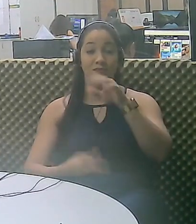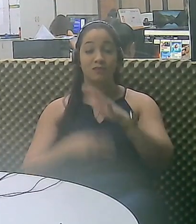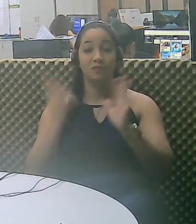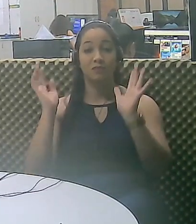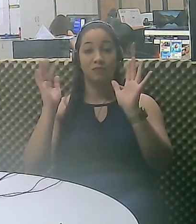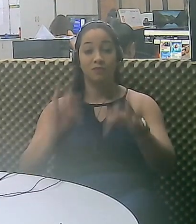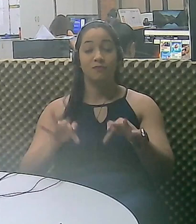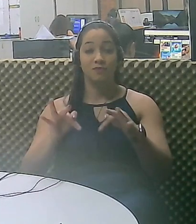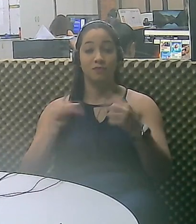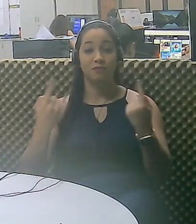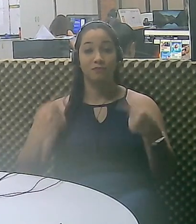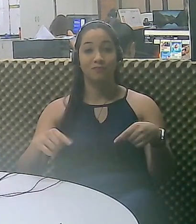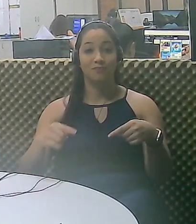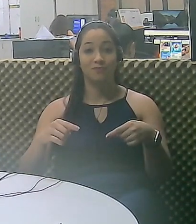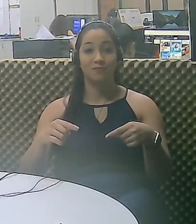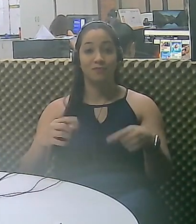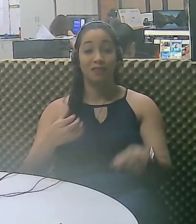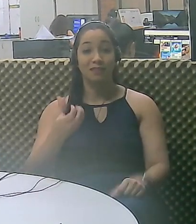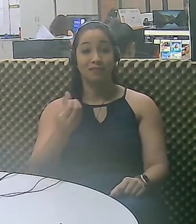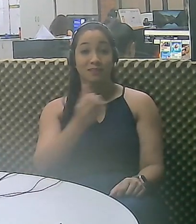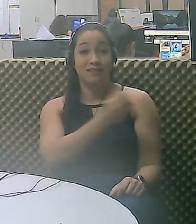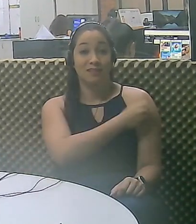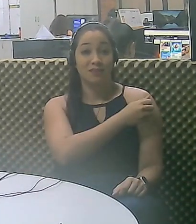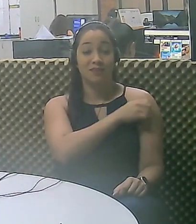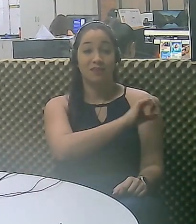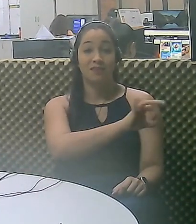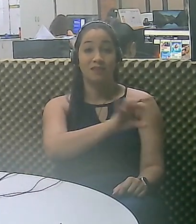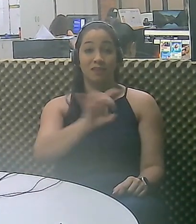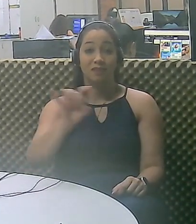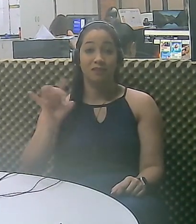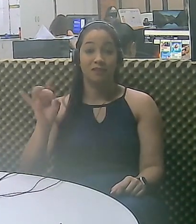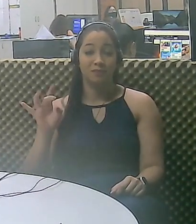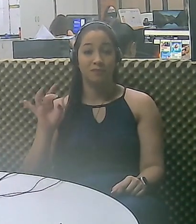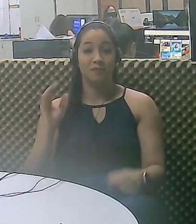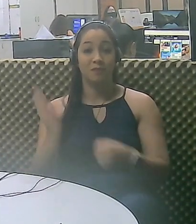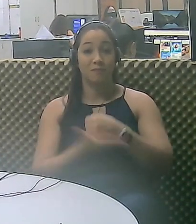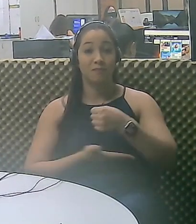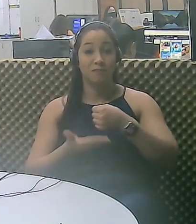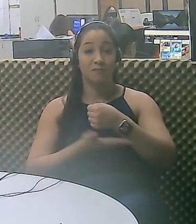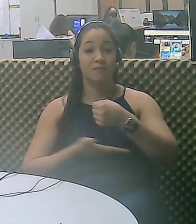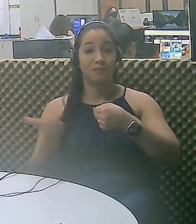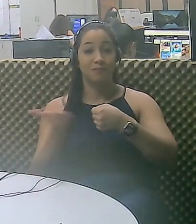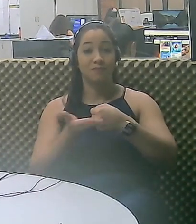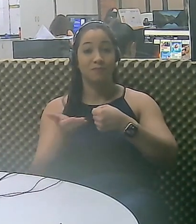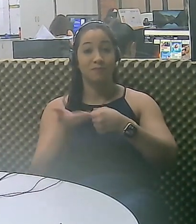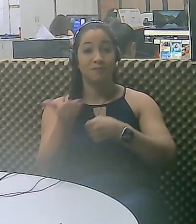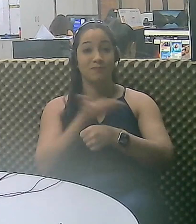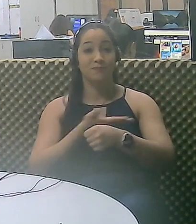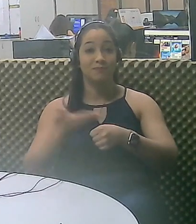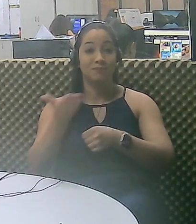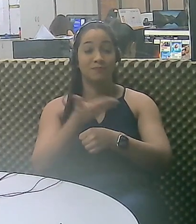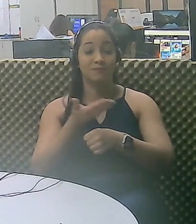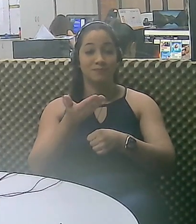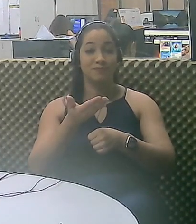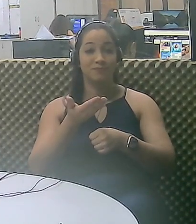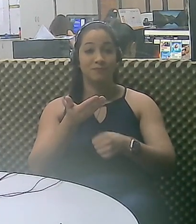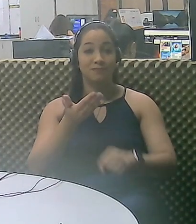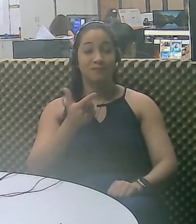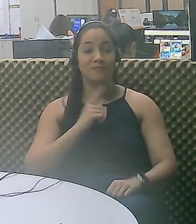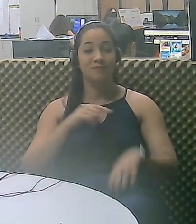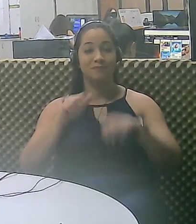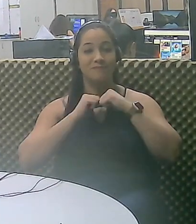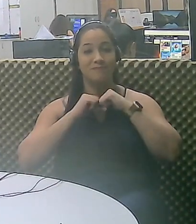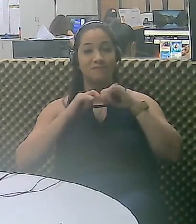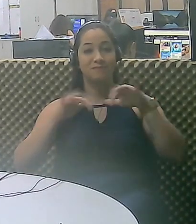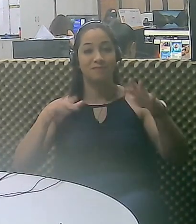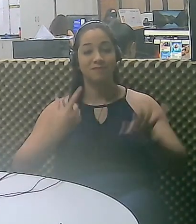da competição, com 6 estudantes em cada categoria: básico, intermediário e avançado, sendo distribuídos